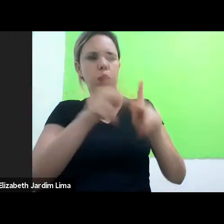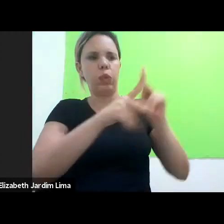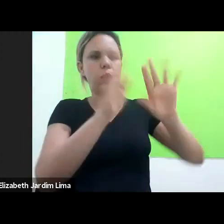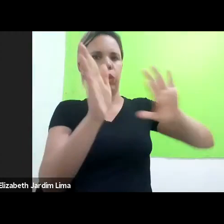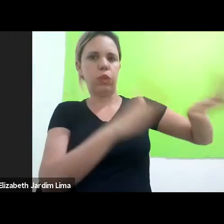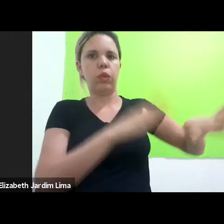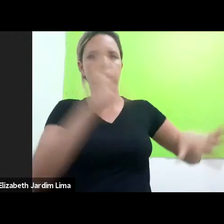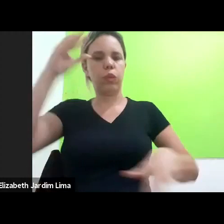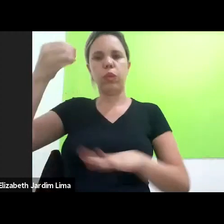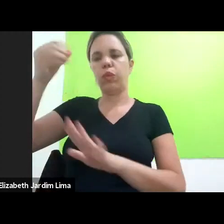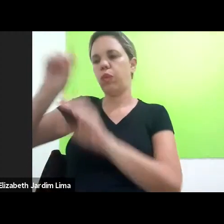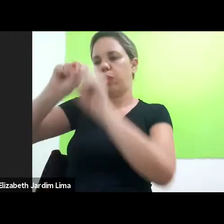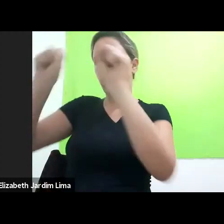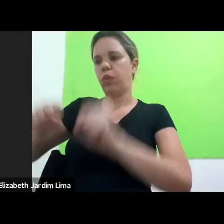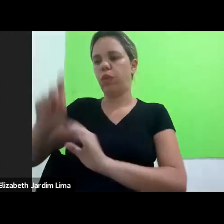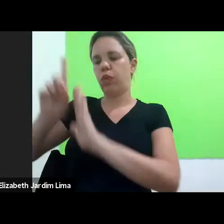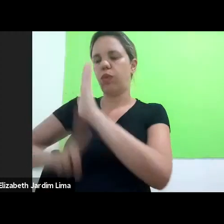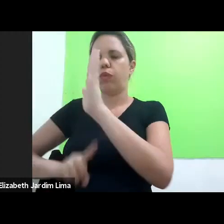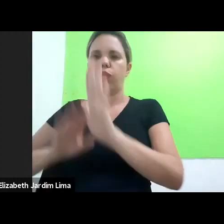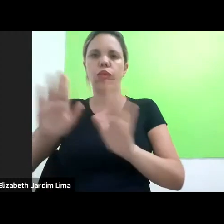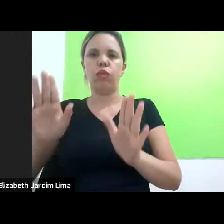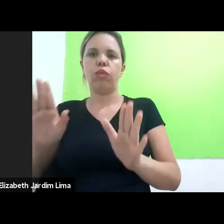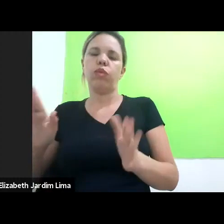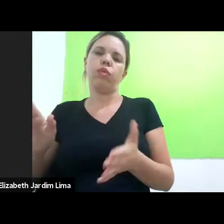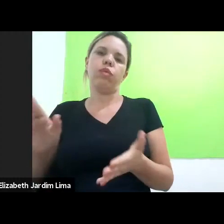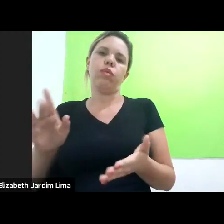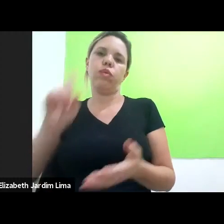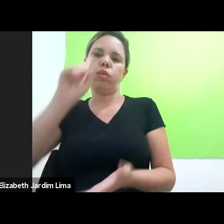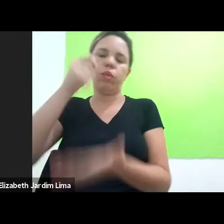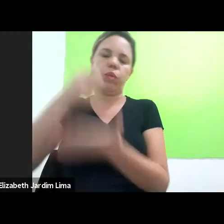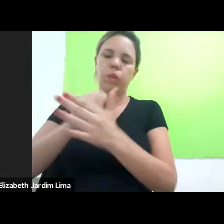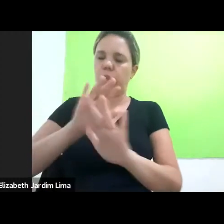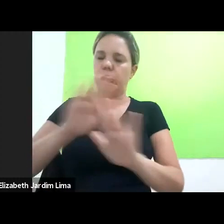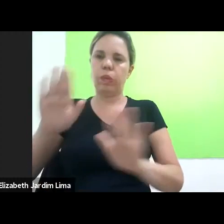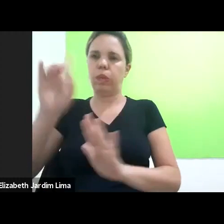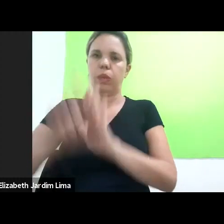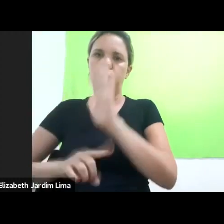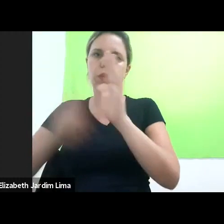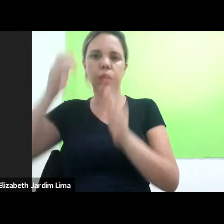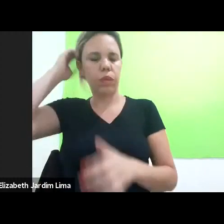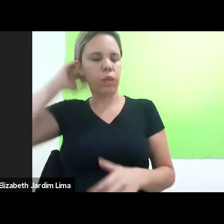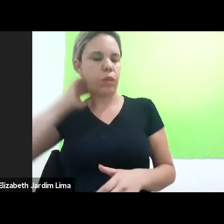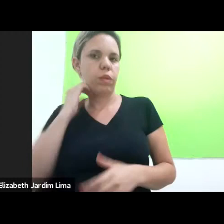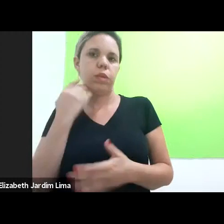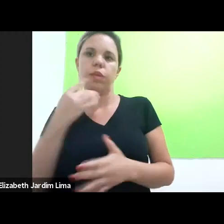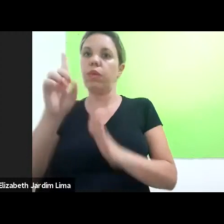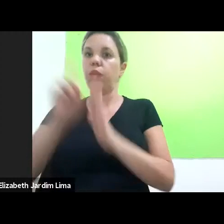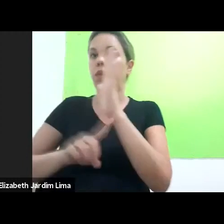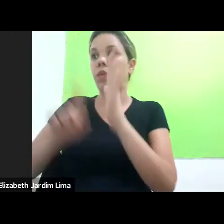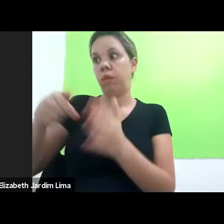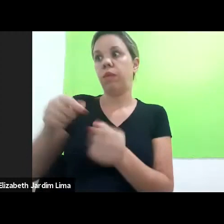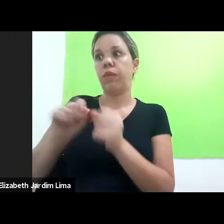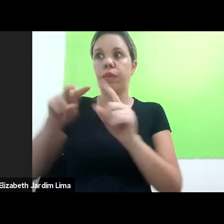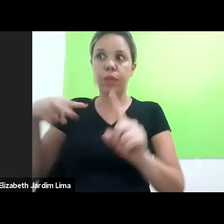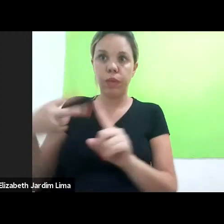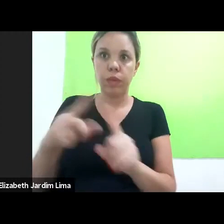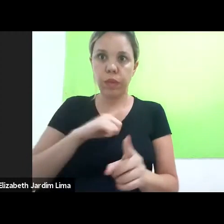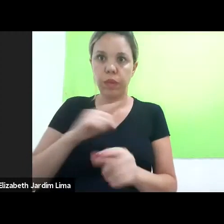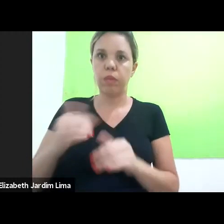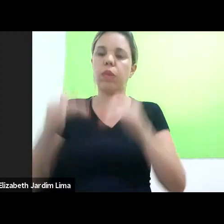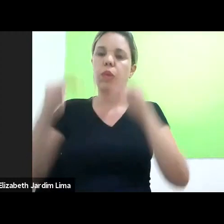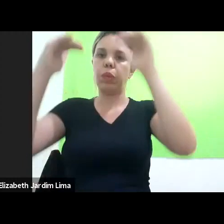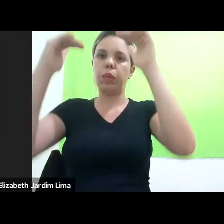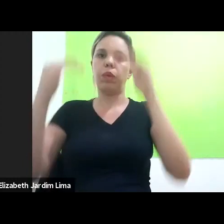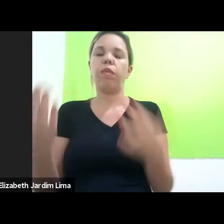enquanto um direito punitivo, e não um direito garantidor enfim, de direitos, porque essa foi a perspectiva que a gente cresceu enquanto